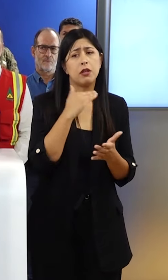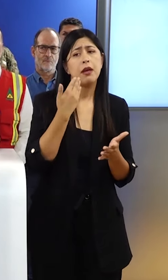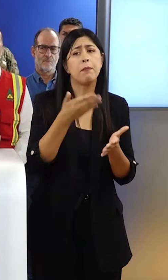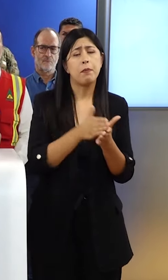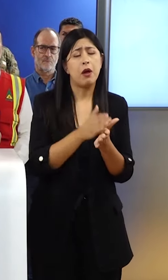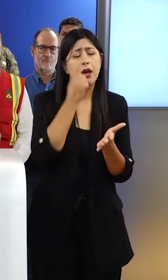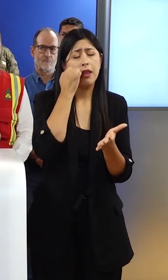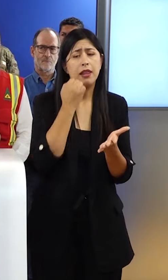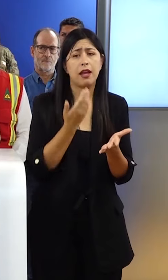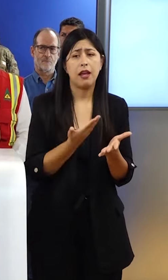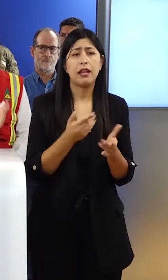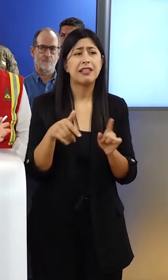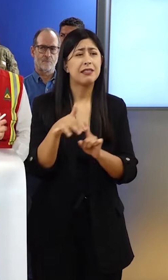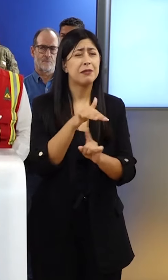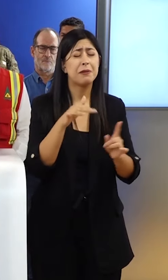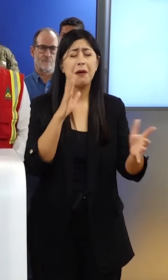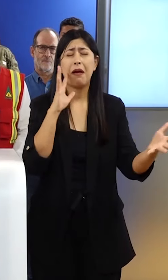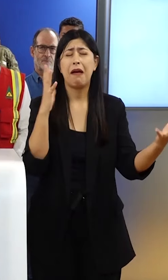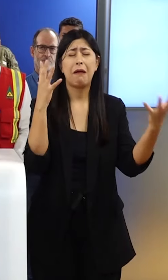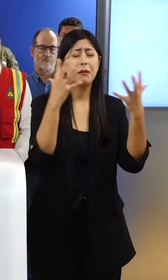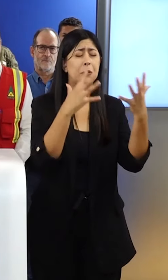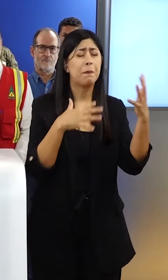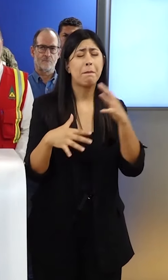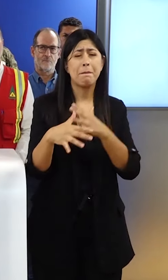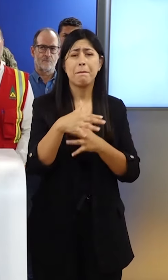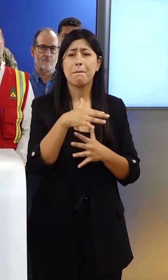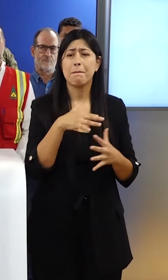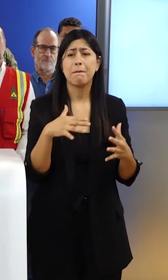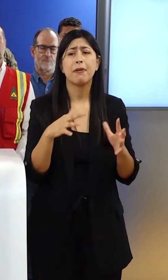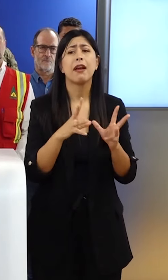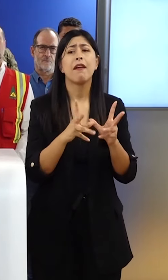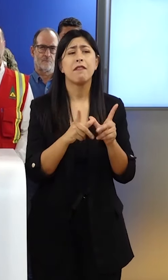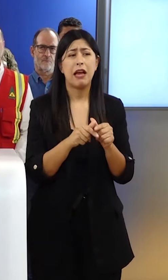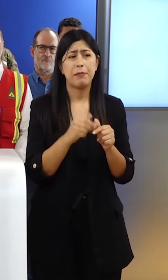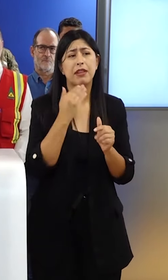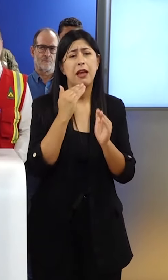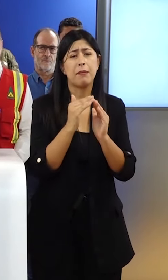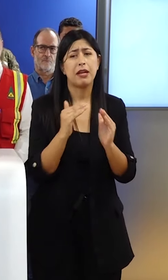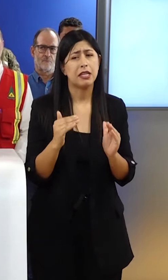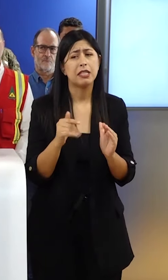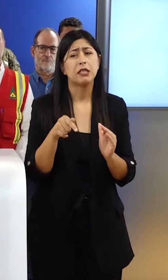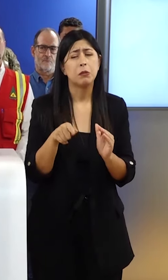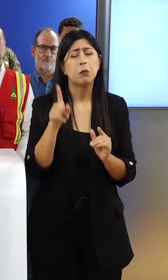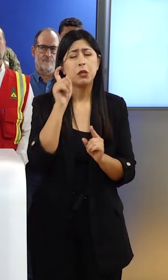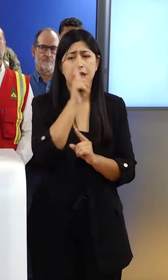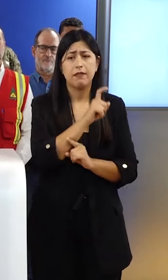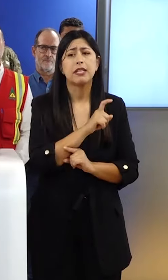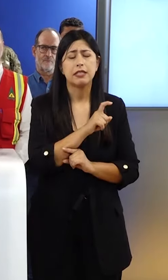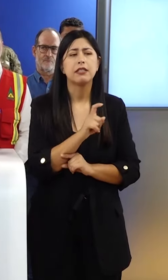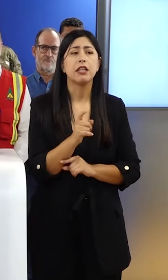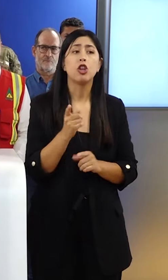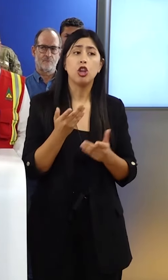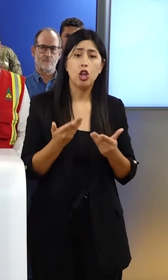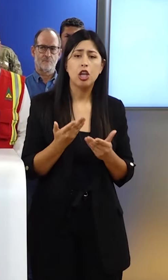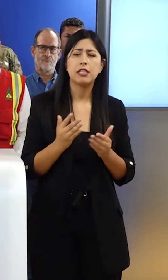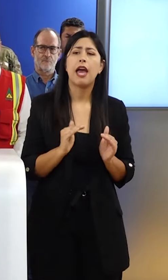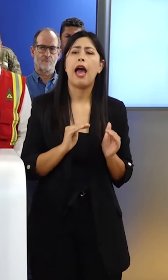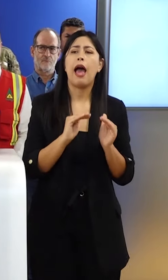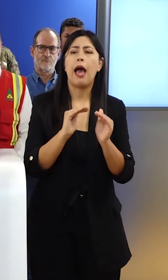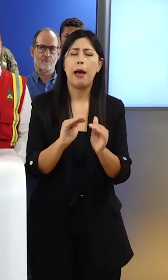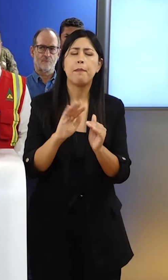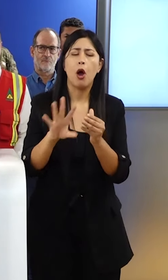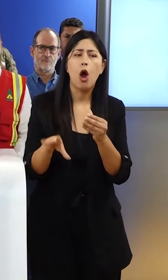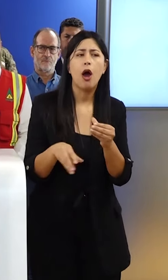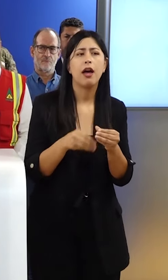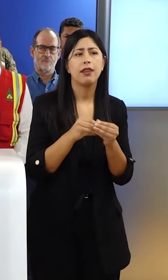querido en una situación muchas veces caótica eh familiar y y doméstica entonces va va a haber un respaldo adicional a